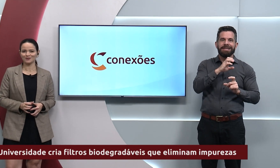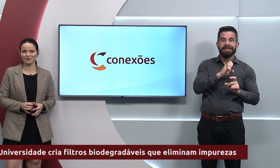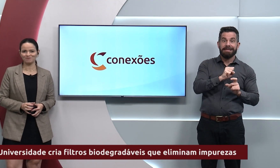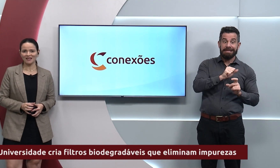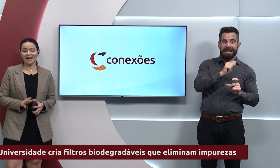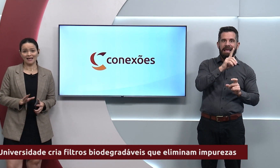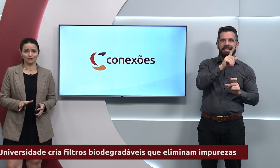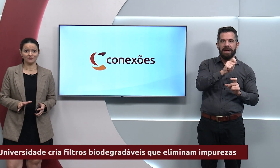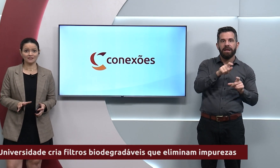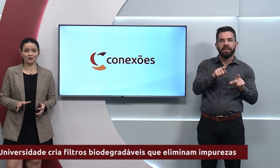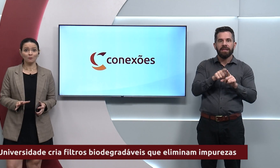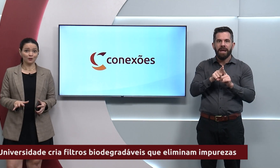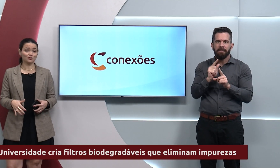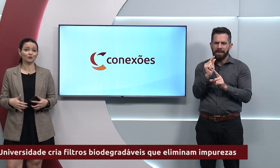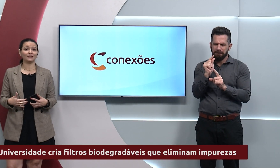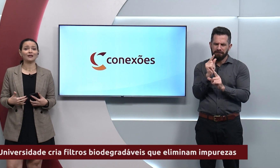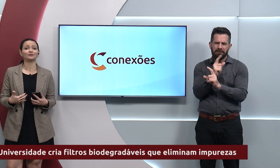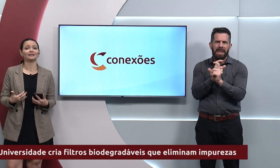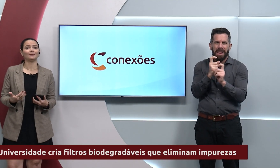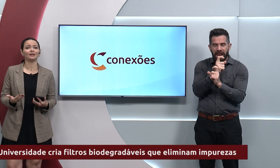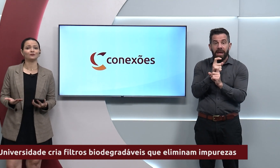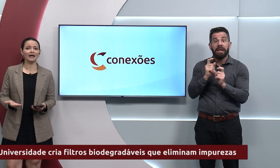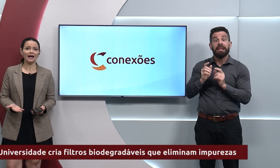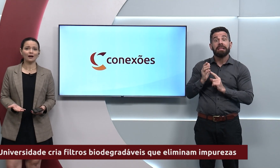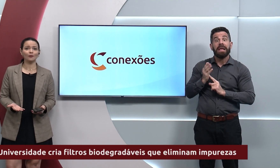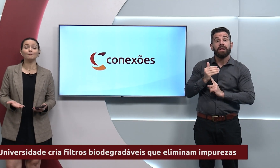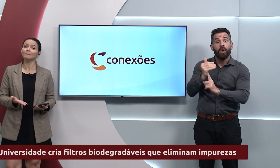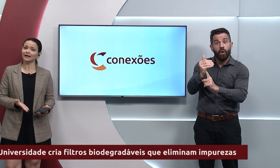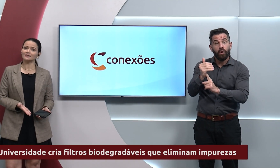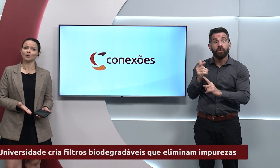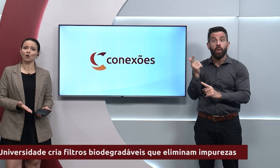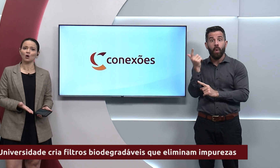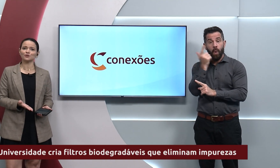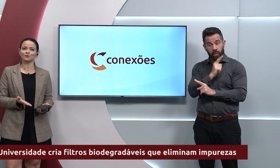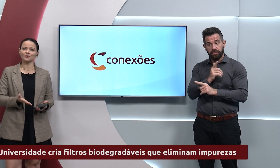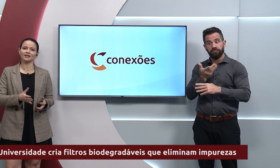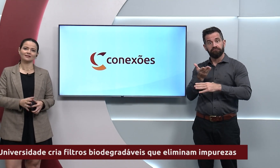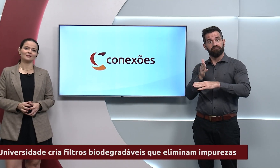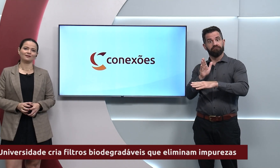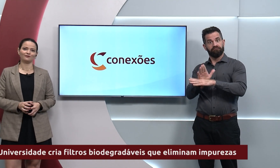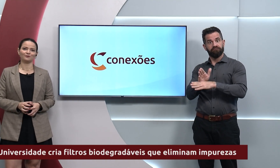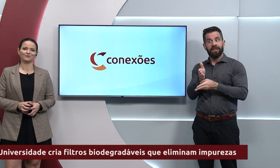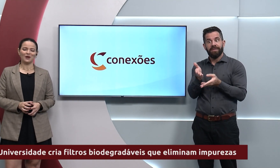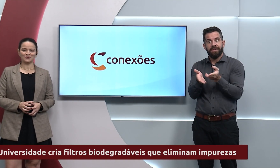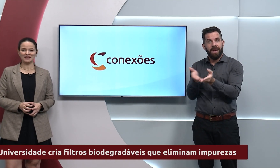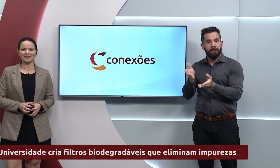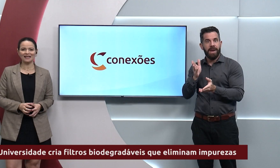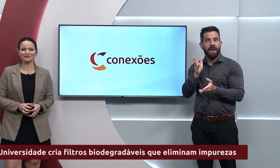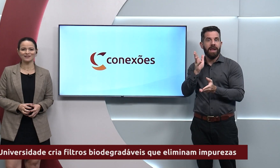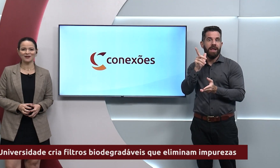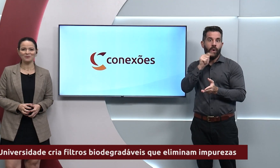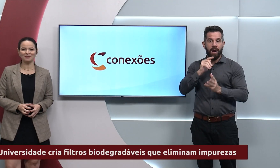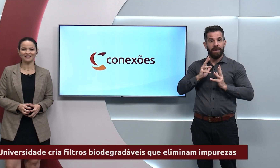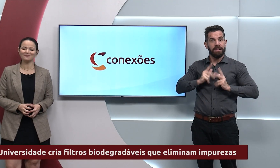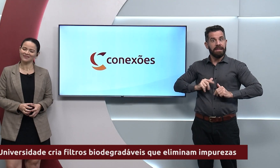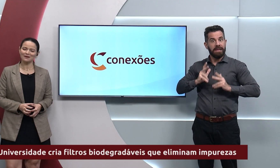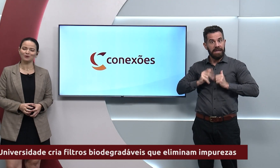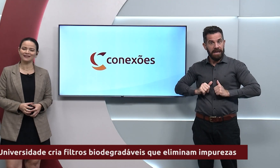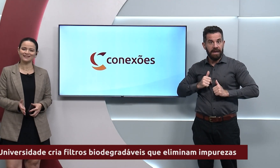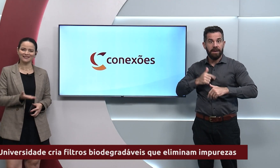só. A inovação pode tornar o tratamento da água mais ecológico e acessível. Os detalhes você acompanha na reportagem da